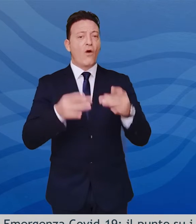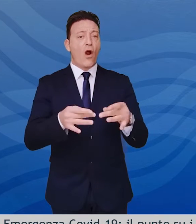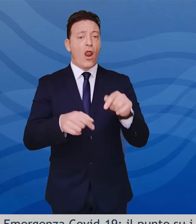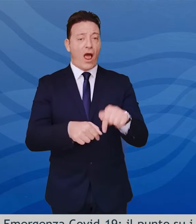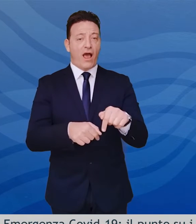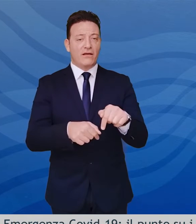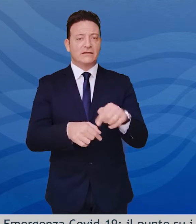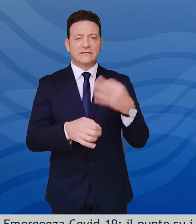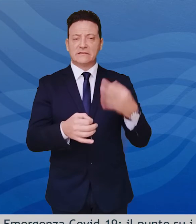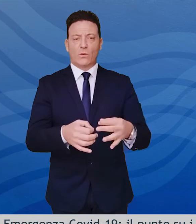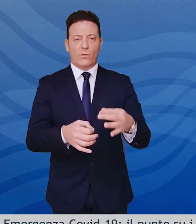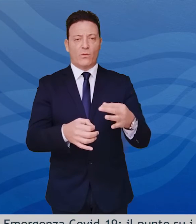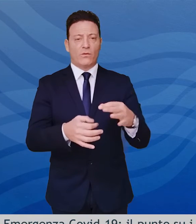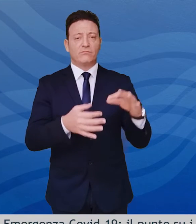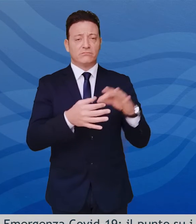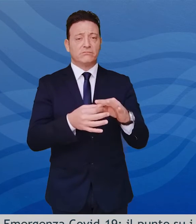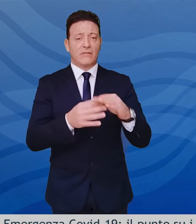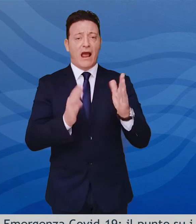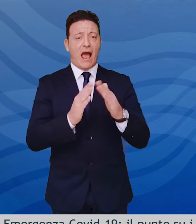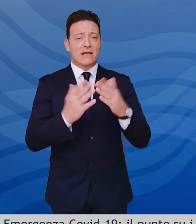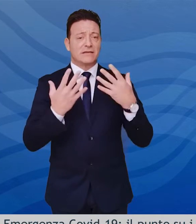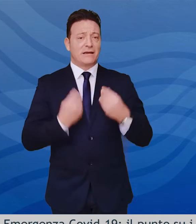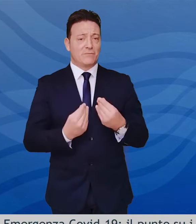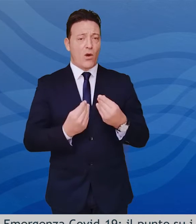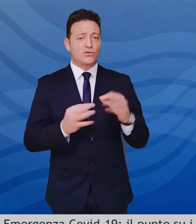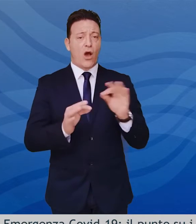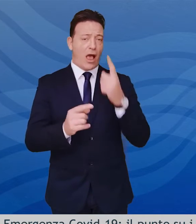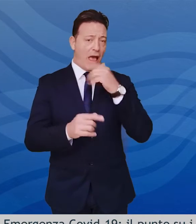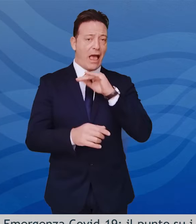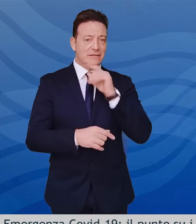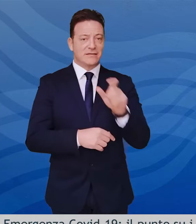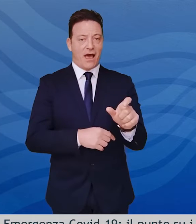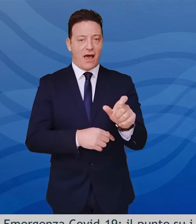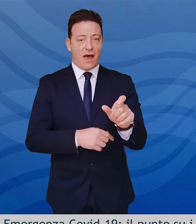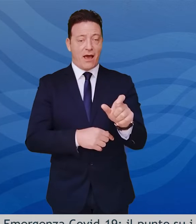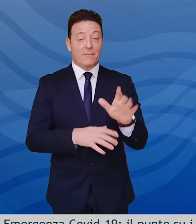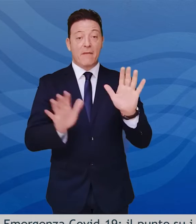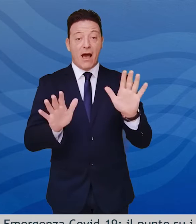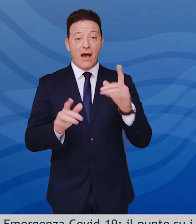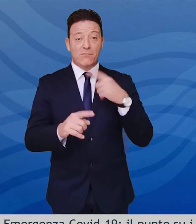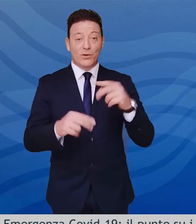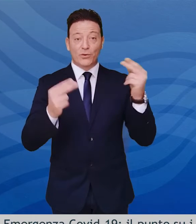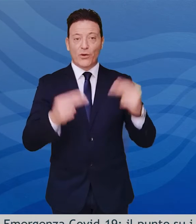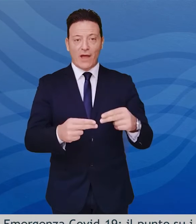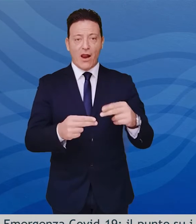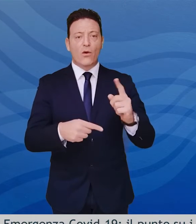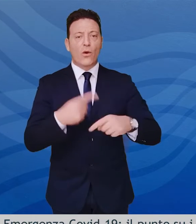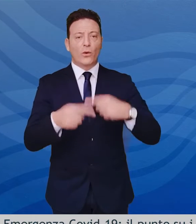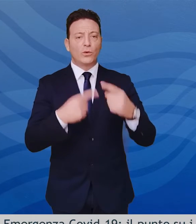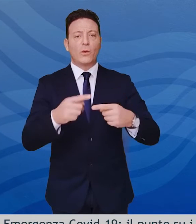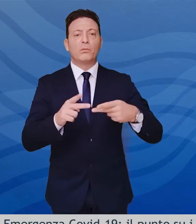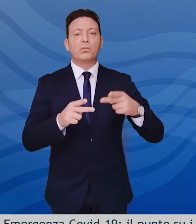dovuti all'interessamento di qualche struttura residenziale per anziani, anche se nel complesso continua ad essere